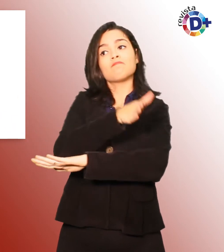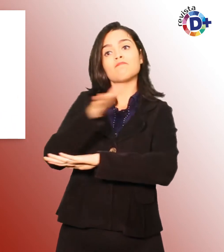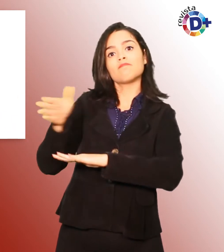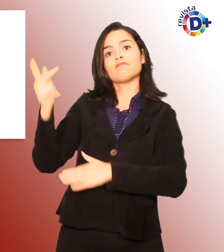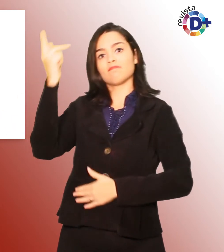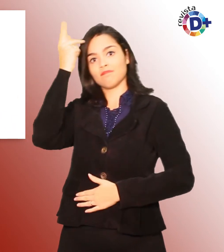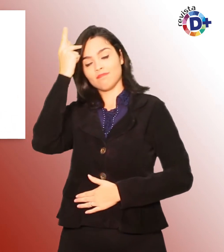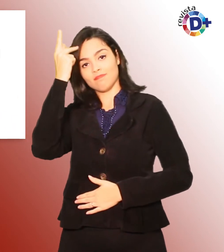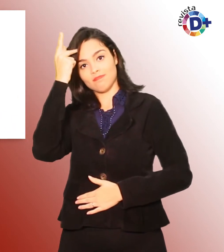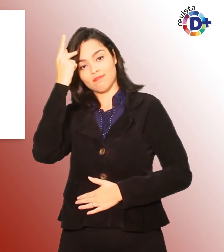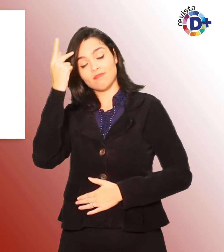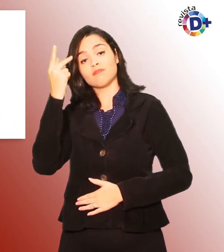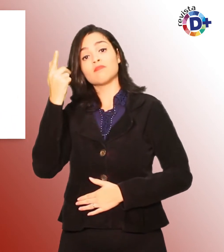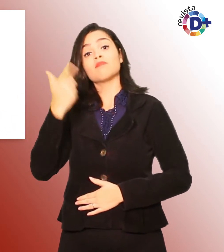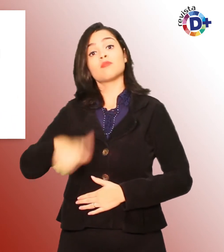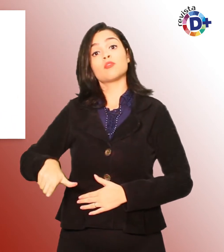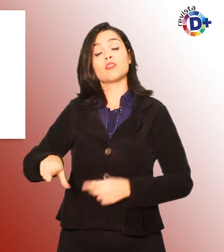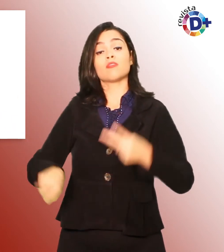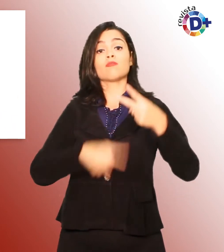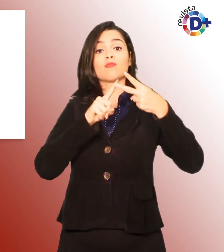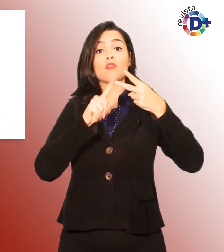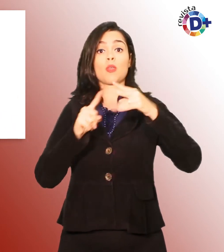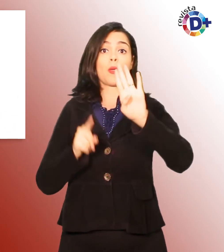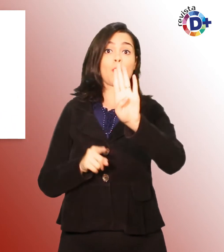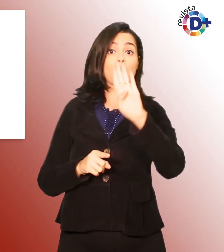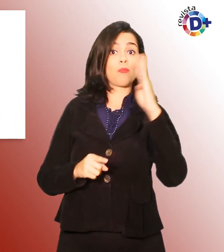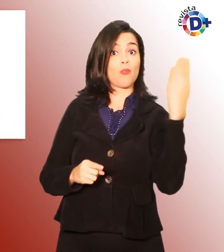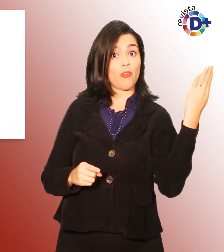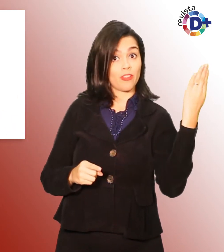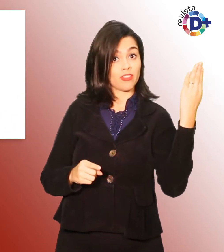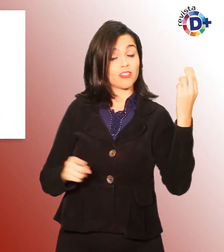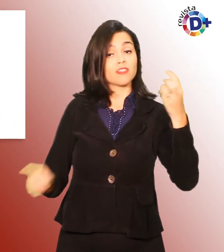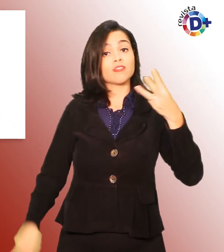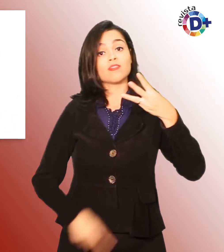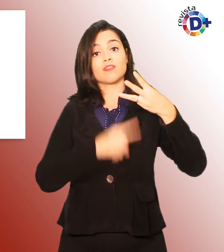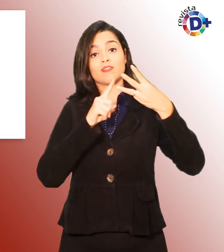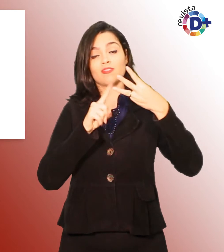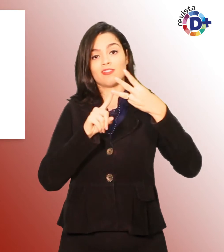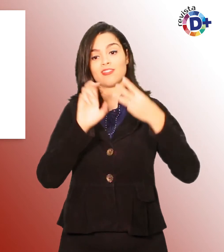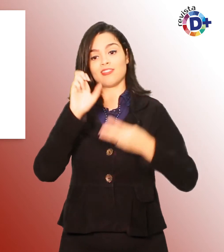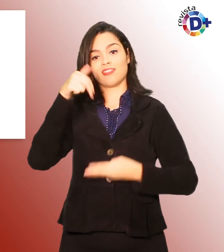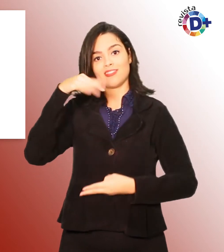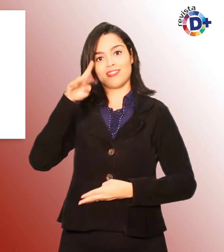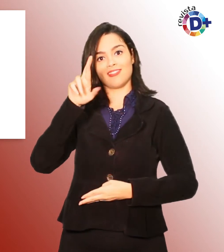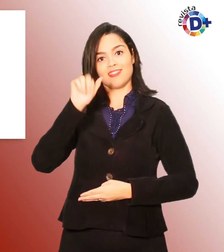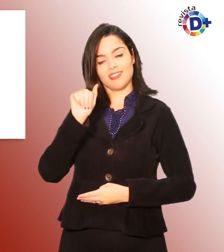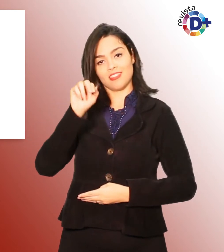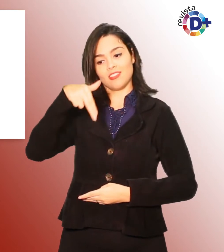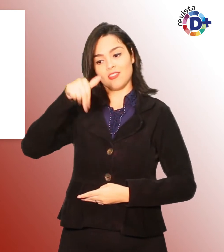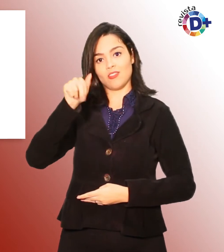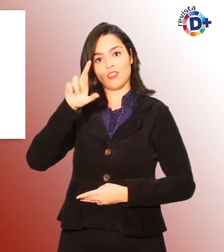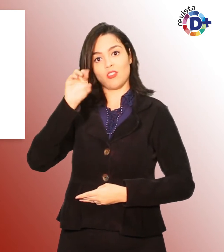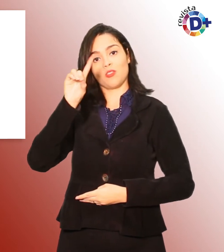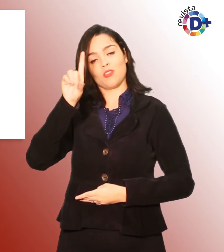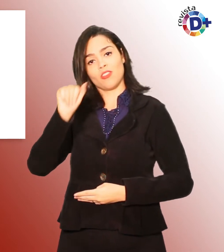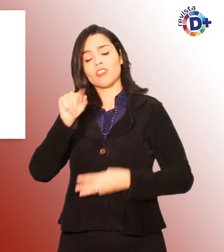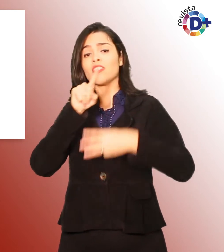na porta e entra na roda foram produzidos por grupos de pessoas com deficiência